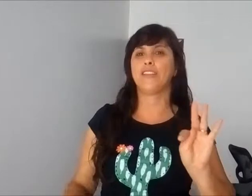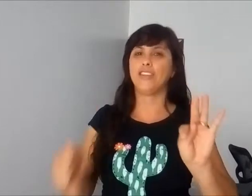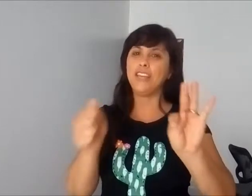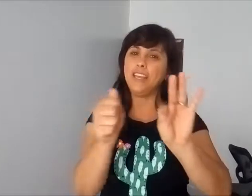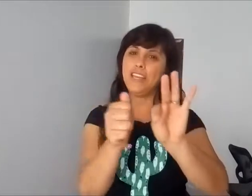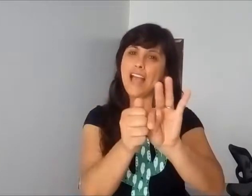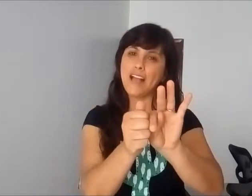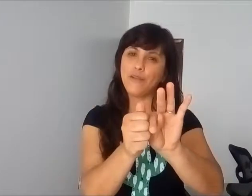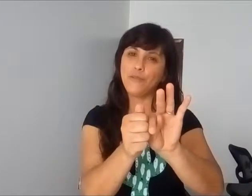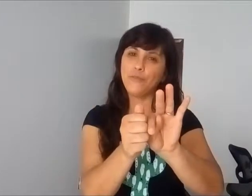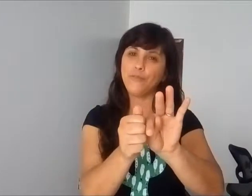tiago